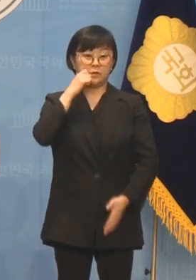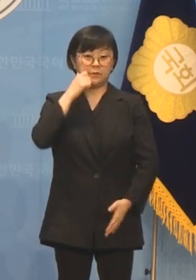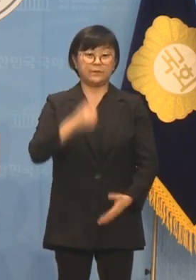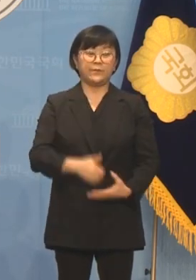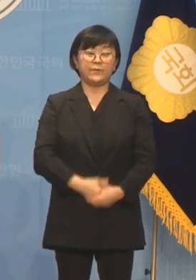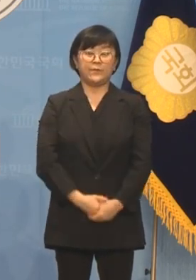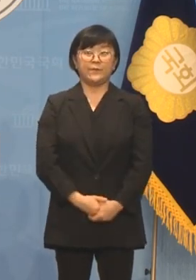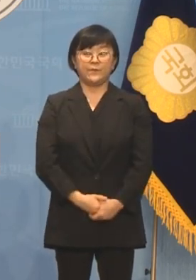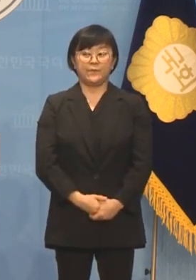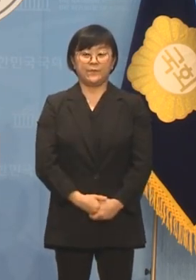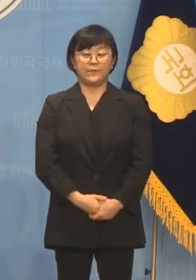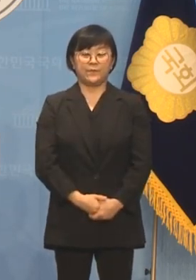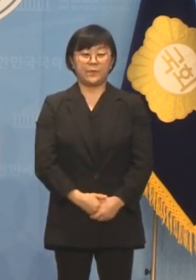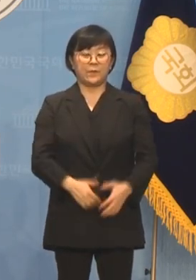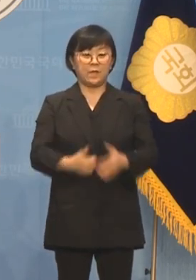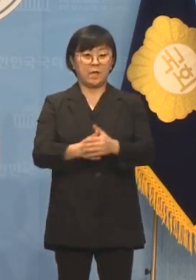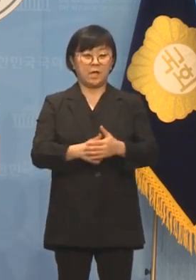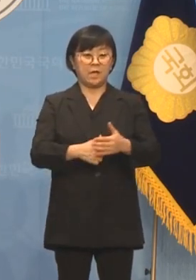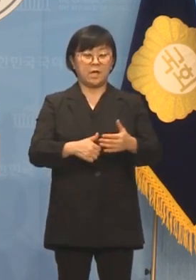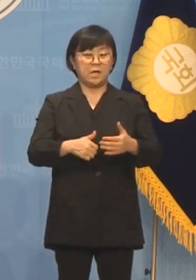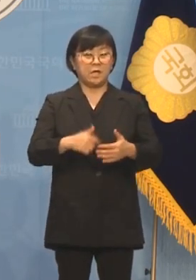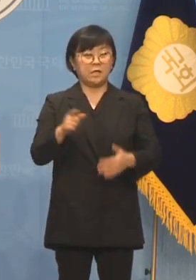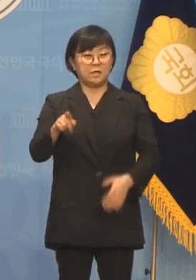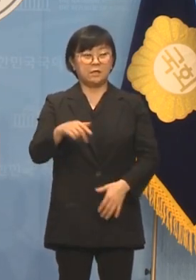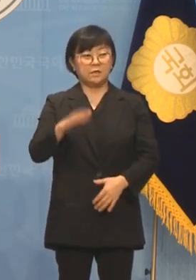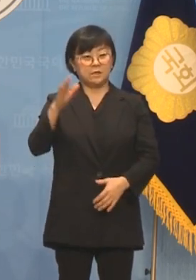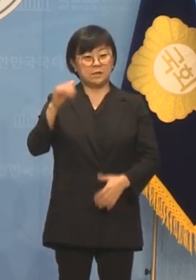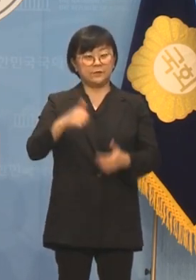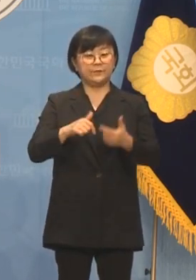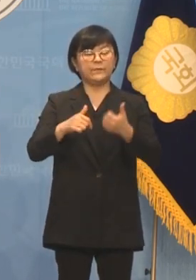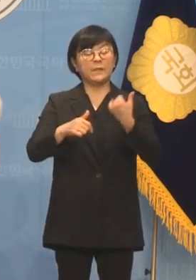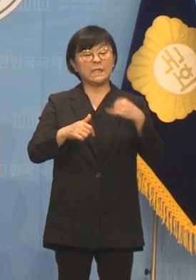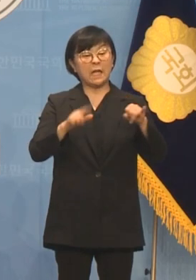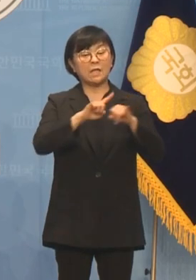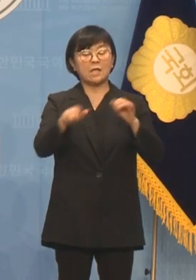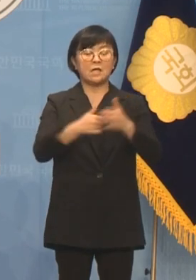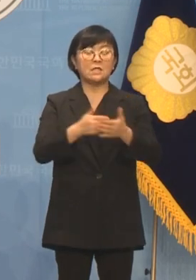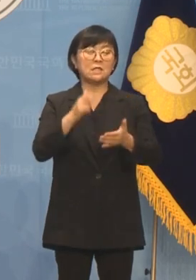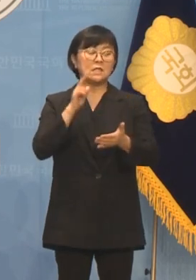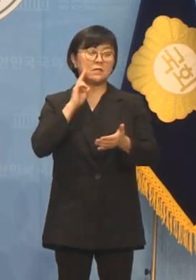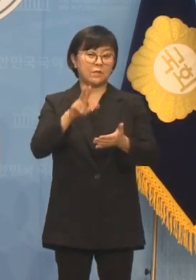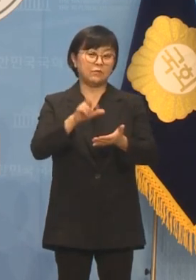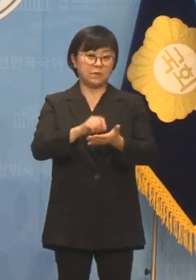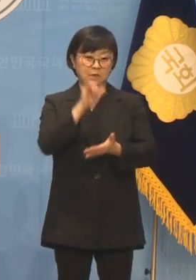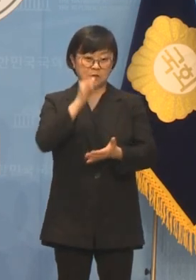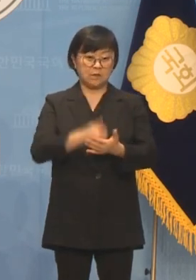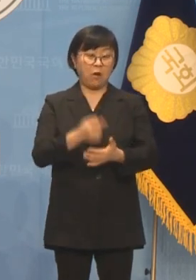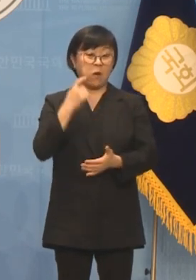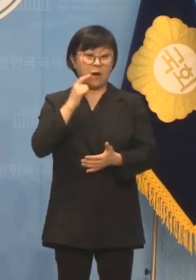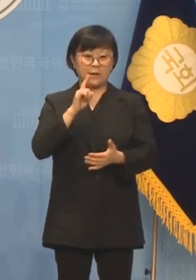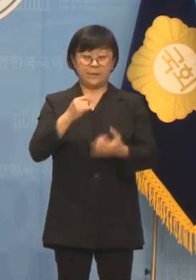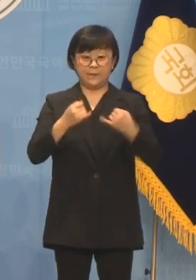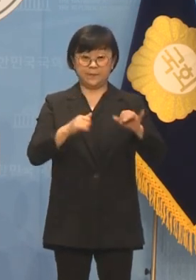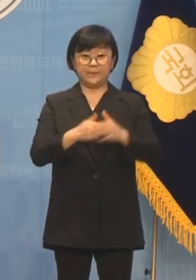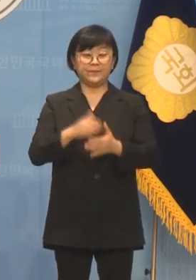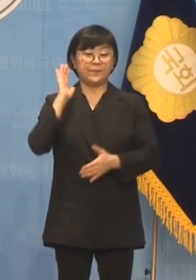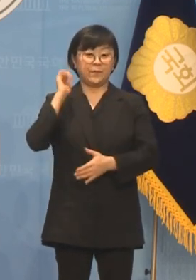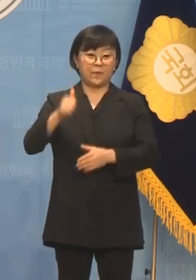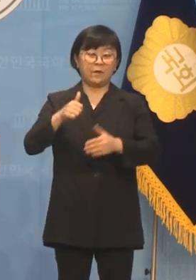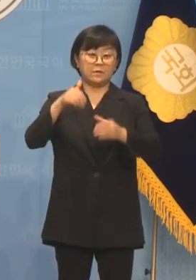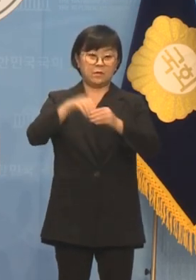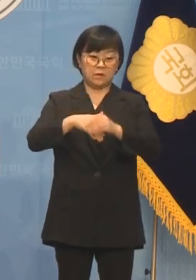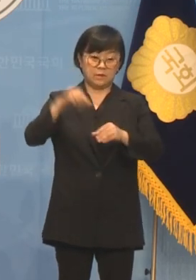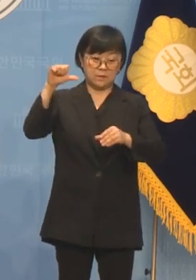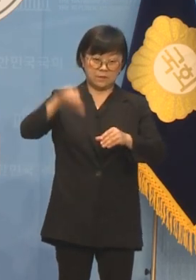못했습니다 달 딸들의 극성이 무서워서 그랬습니다 이재명 후보가 대통령